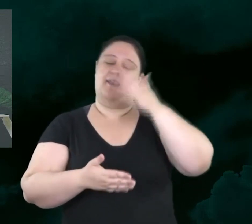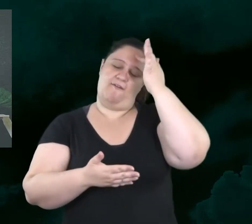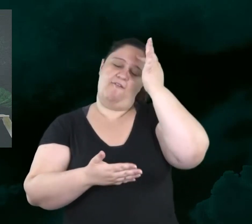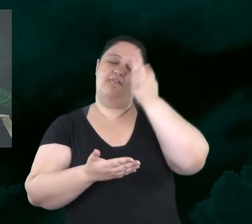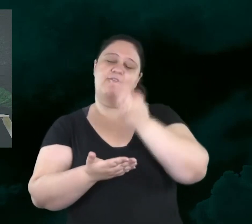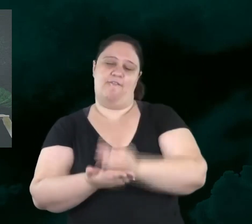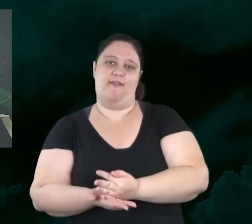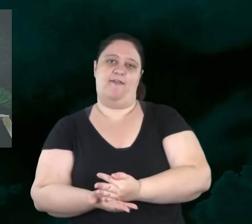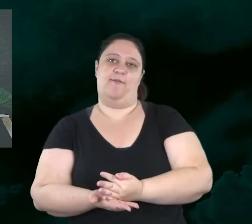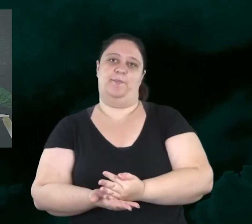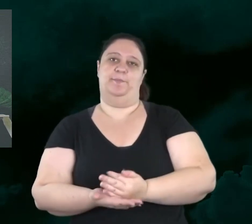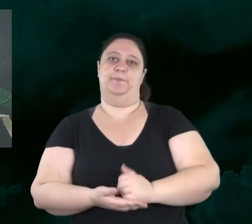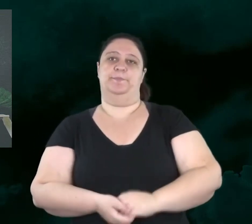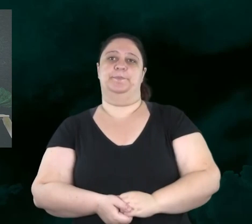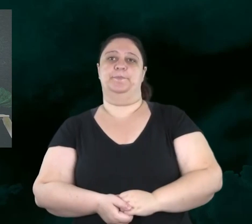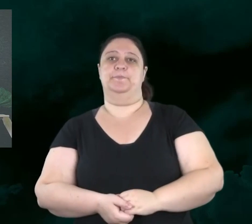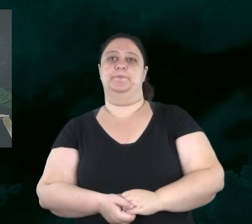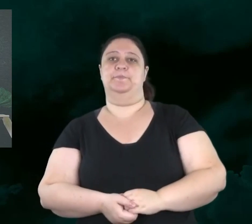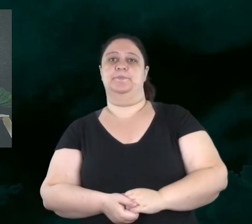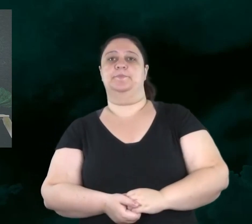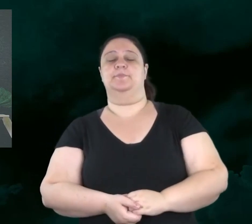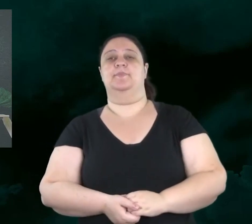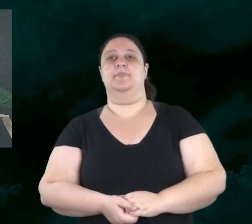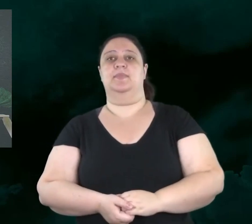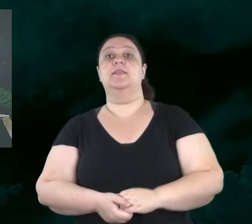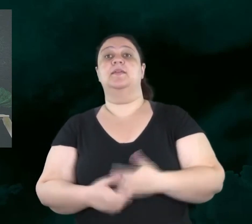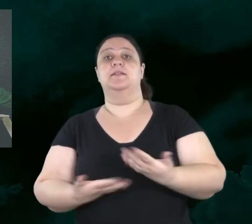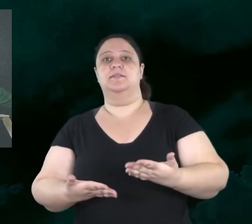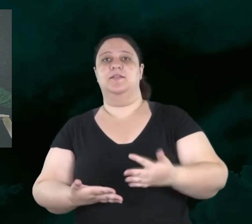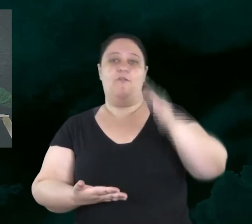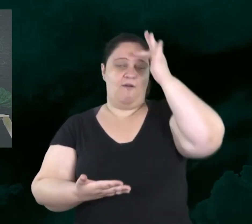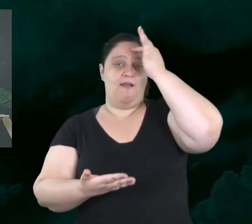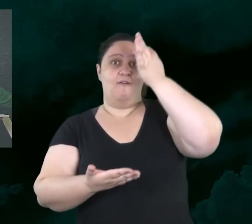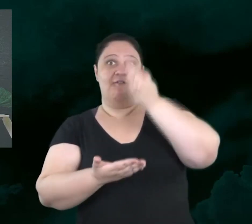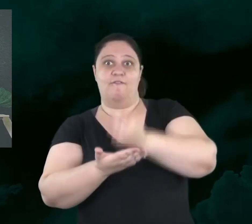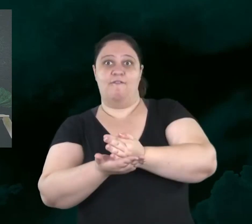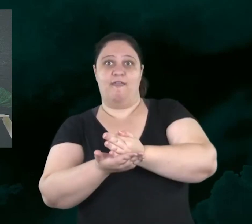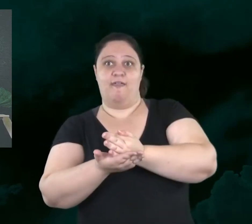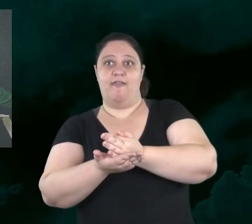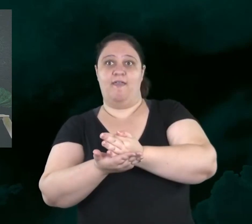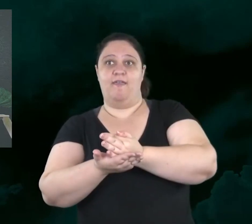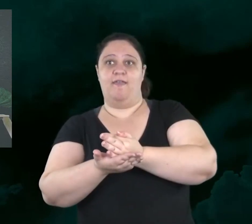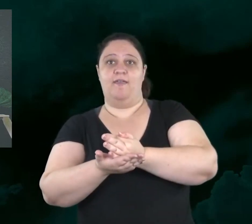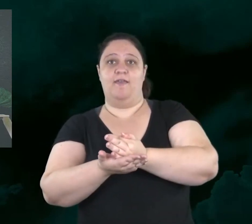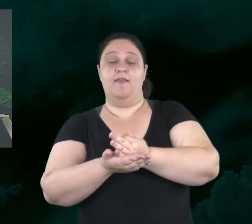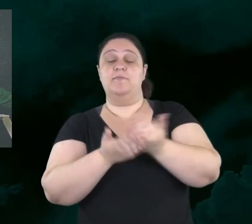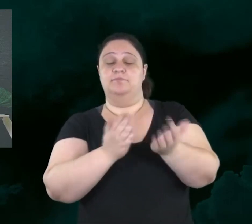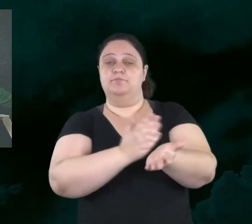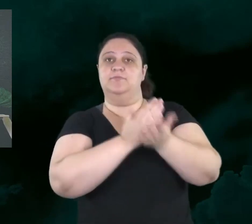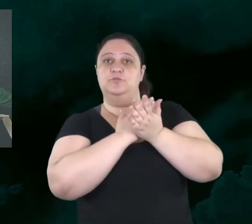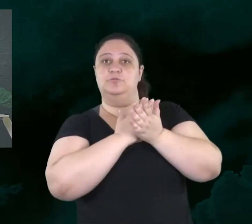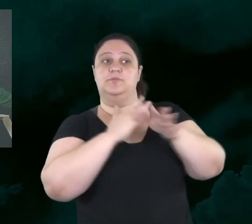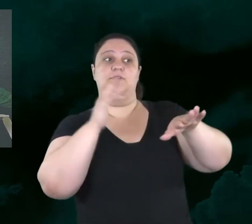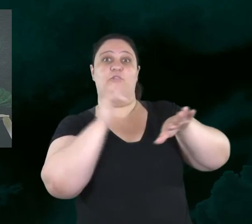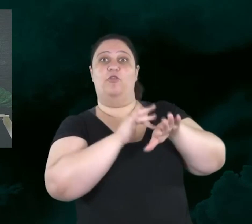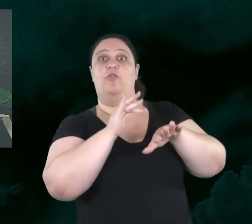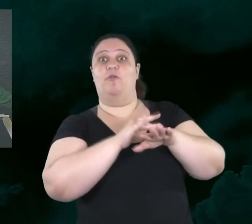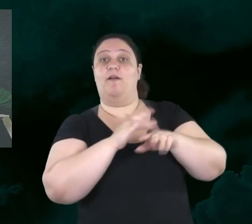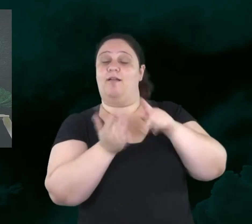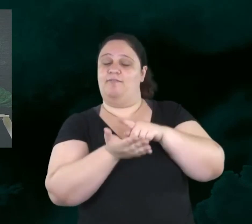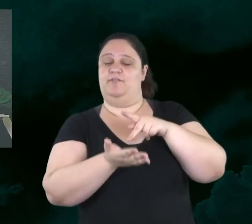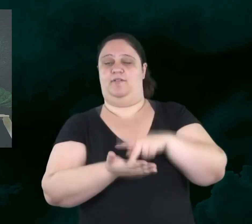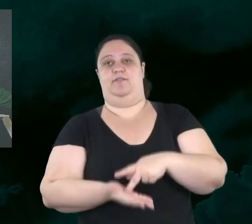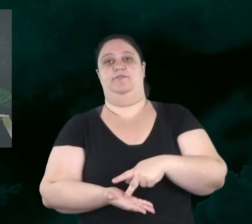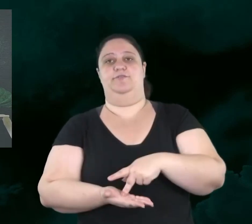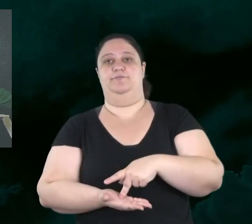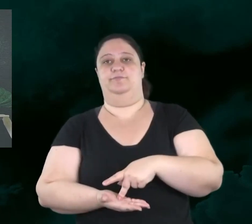nossa fé, que tem acesso a essa realidade, tá bom? Então, é por aqui